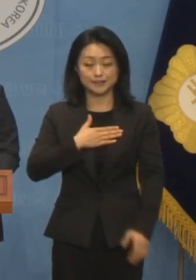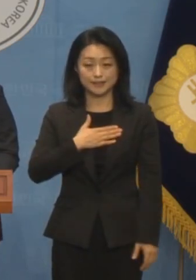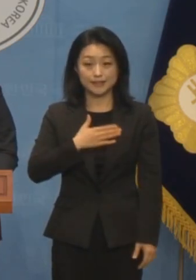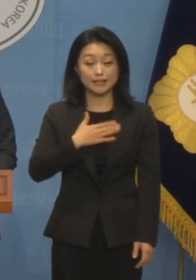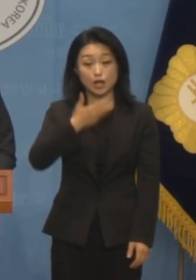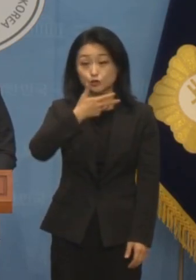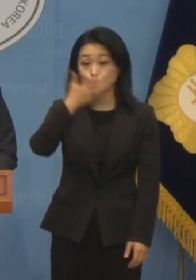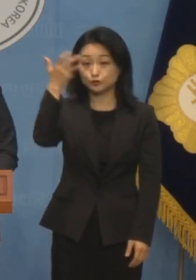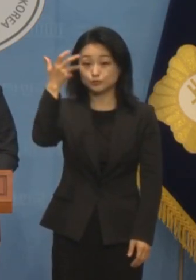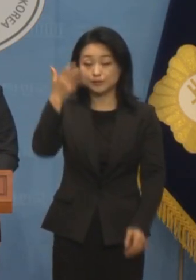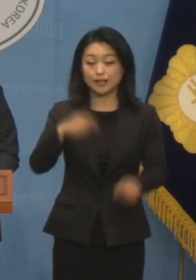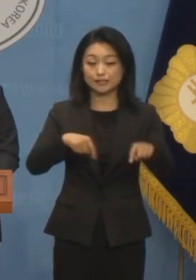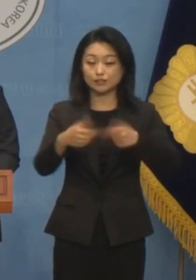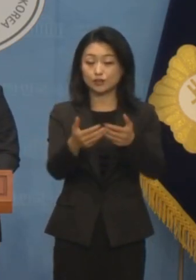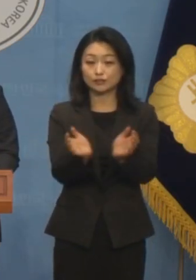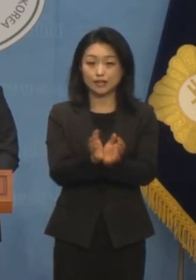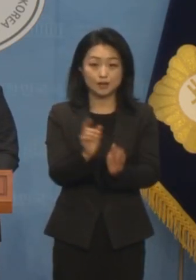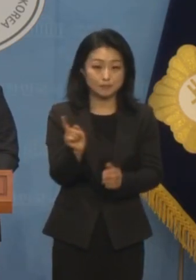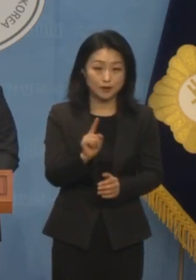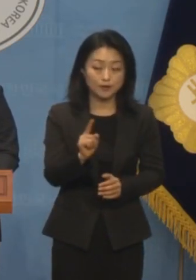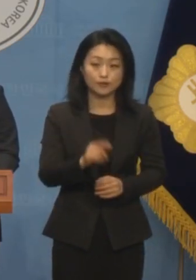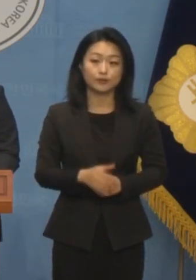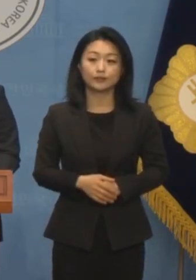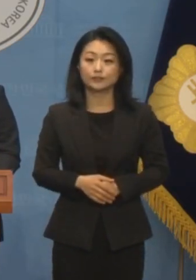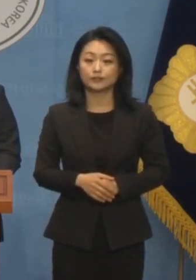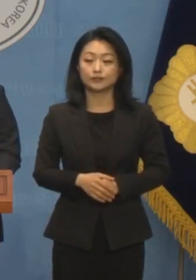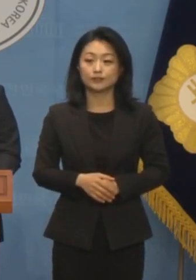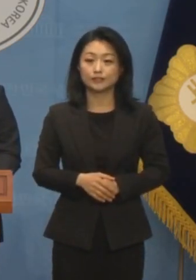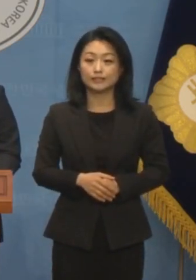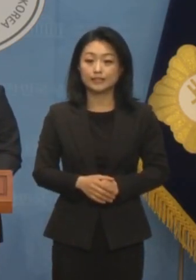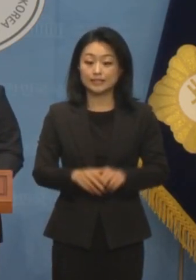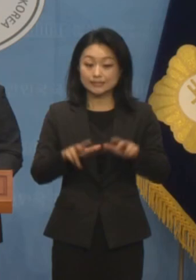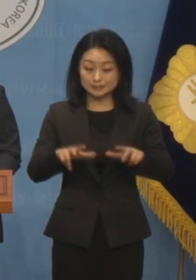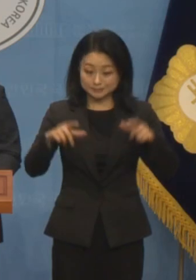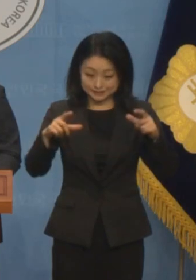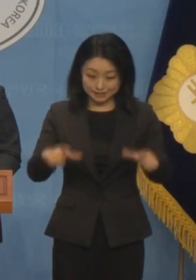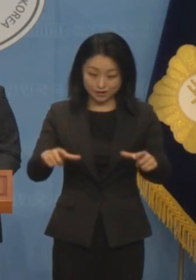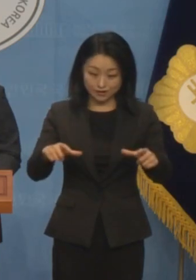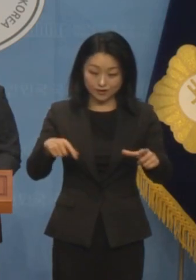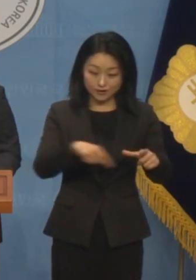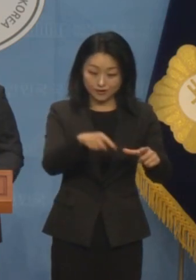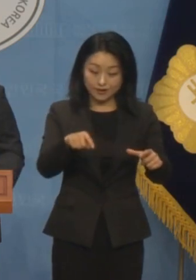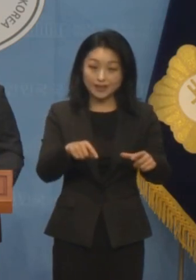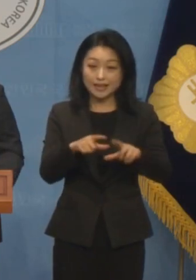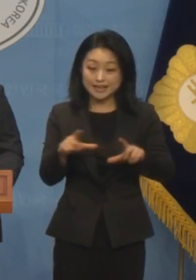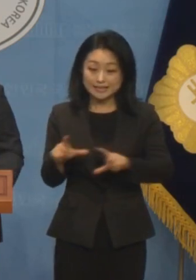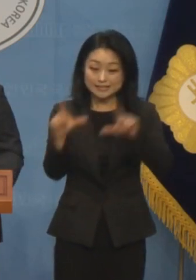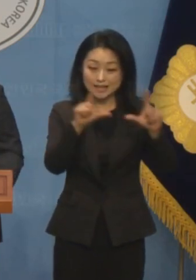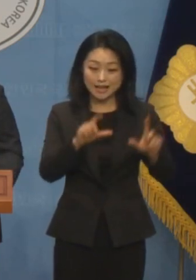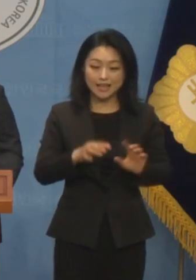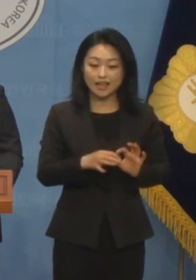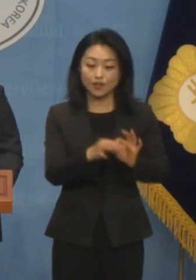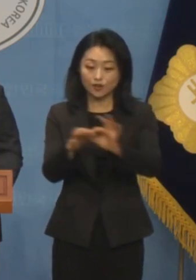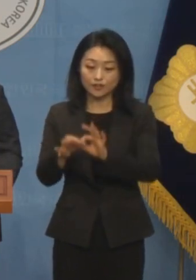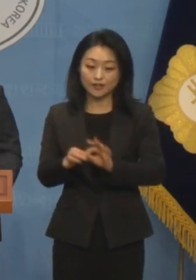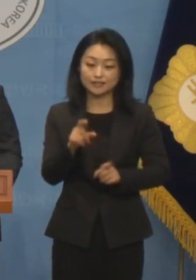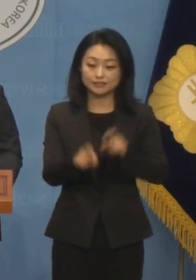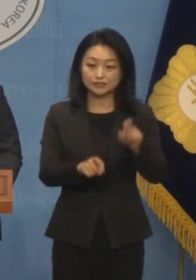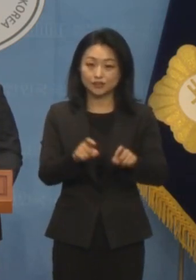꿈꾸는 정당은 이슈 중심의 정치를 넘어 발딛고 있는 지역에서 일상의 연대를 실천하는